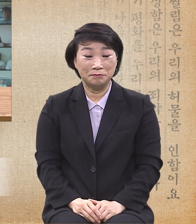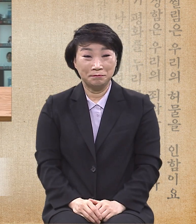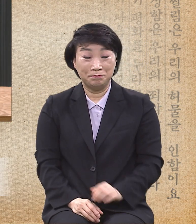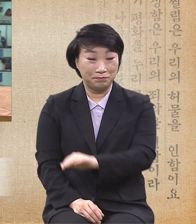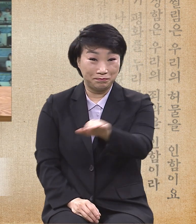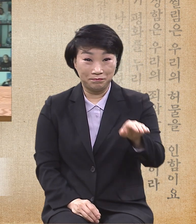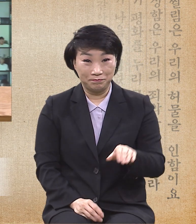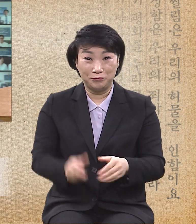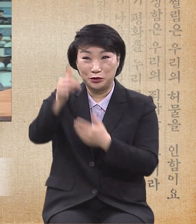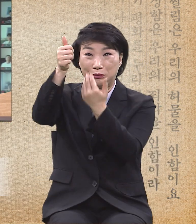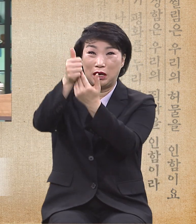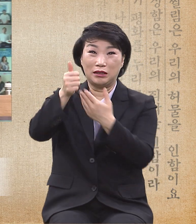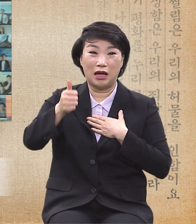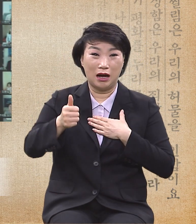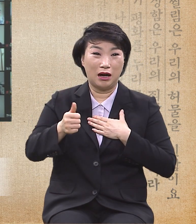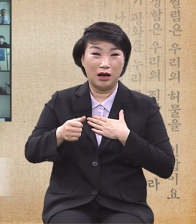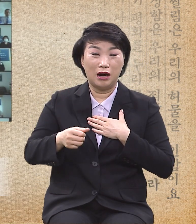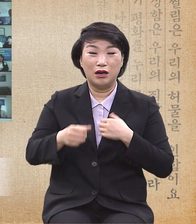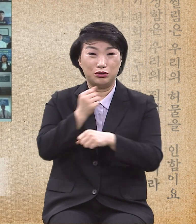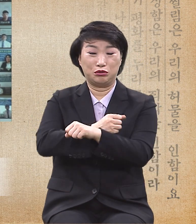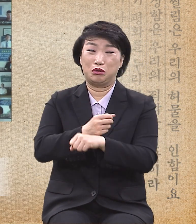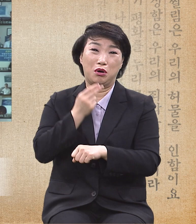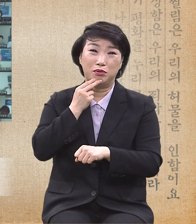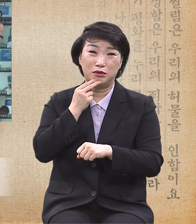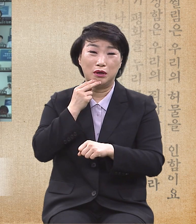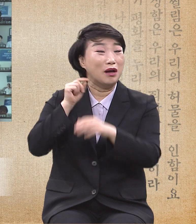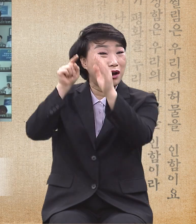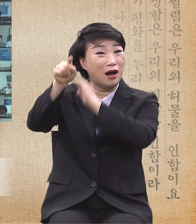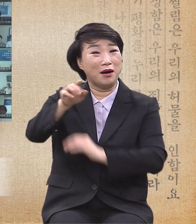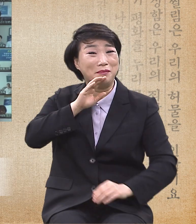우리는 죽게로 거저갈 수가 없지. 죄인이 어떻게,